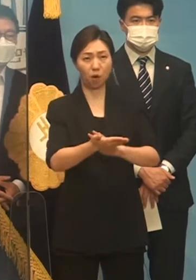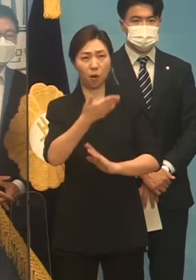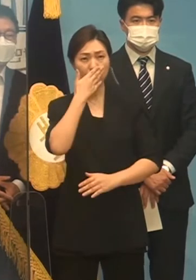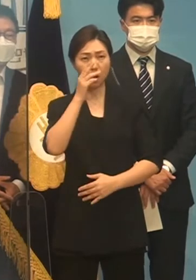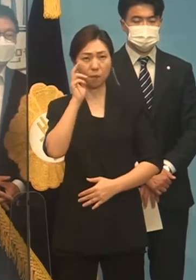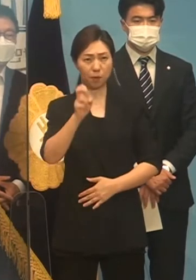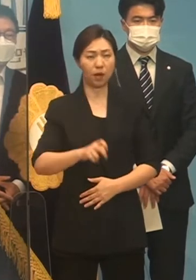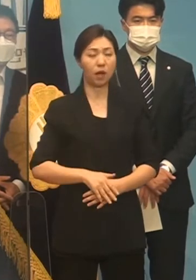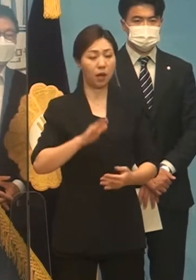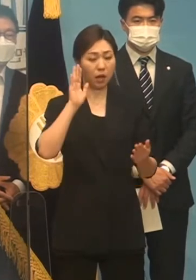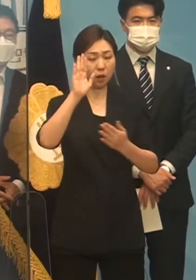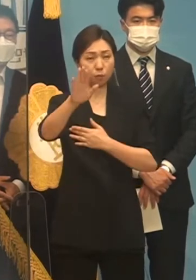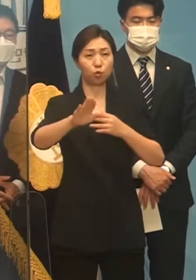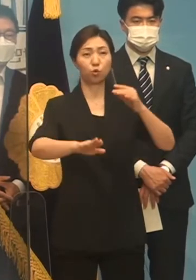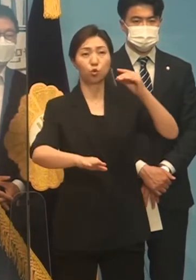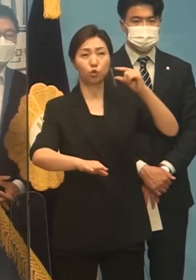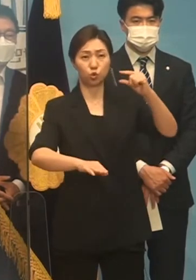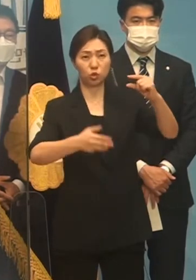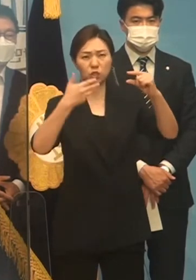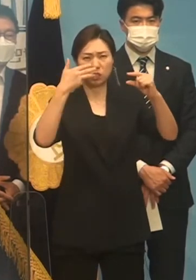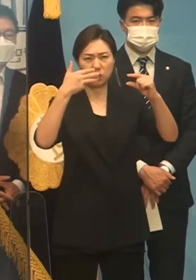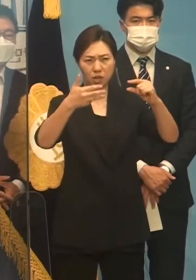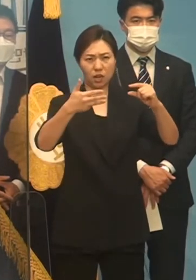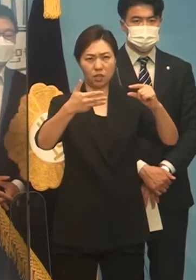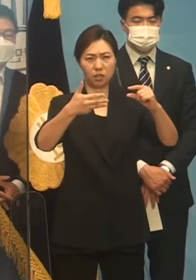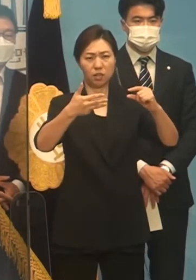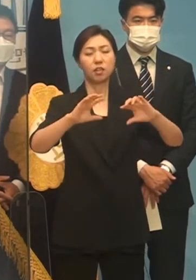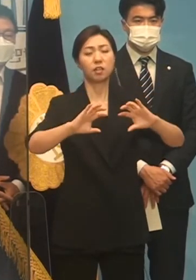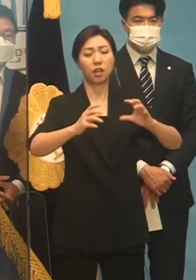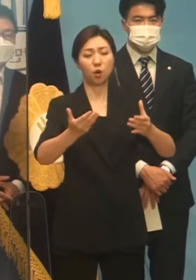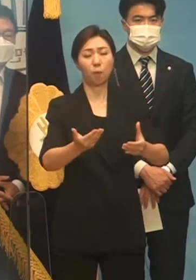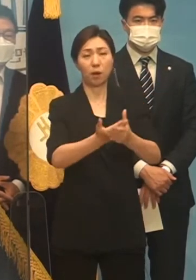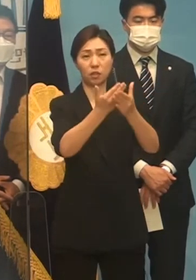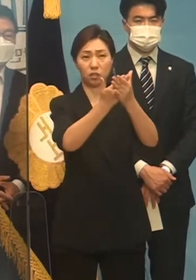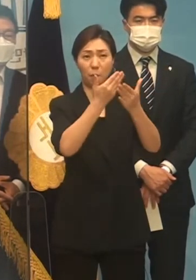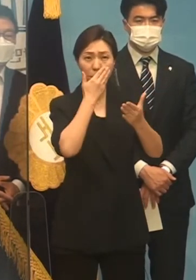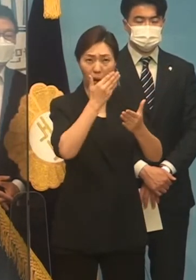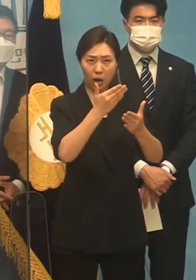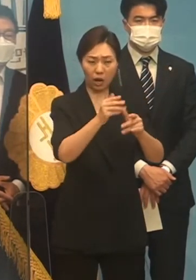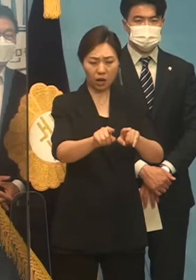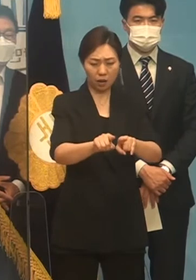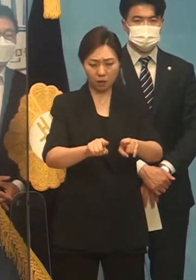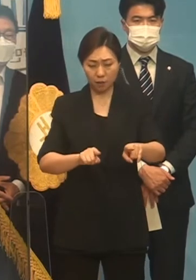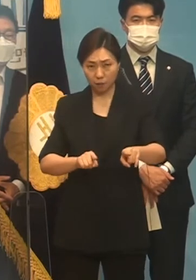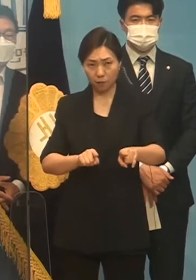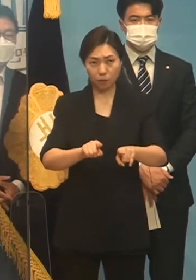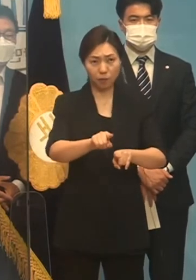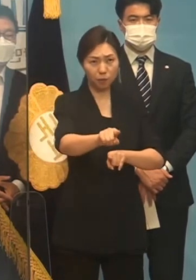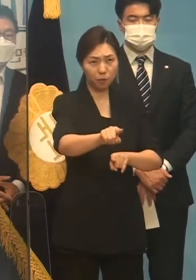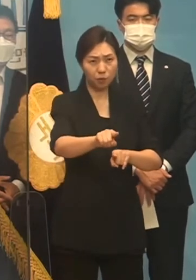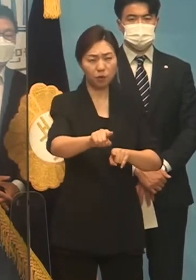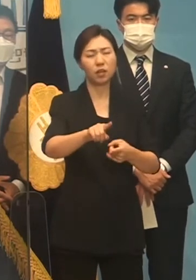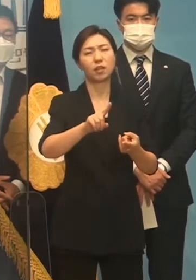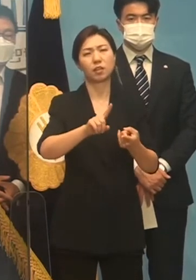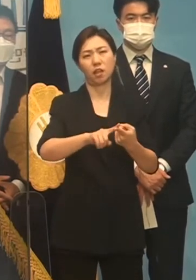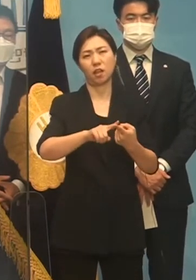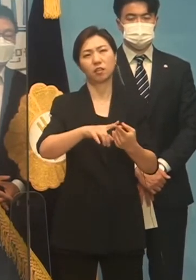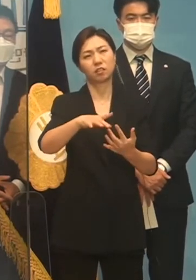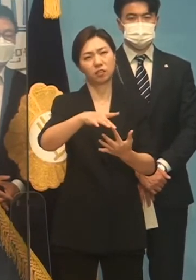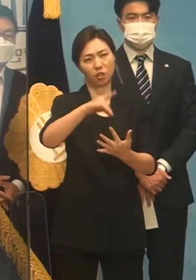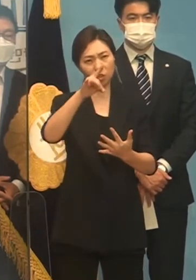G8 국가로 우뚝 선 대한민국이 전진하느냐 후퇴하느냐를 선택하는 순간이